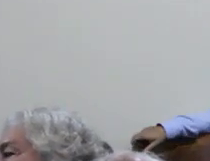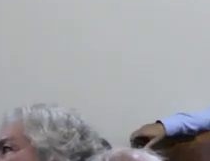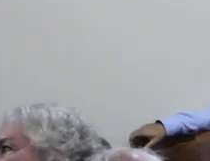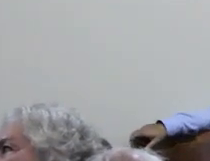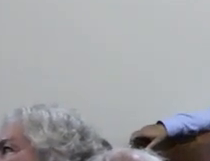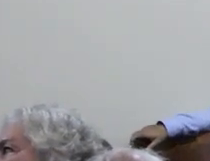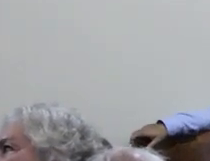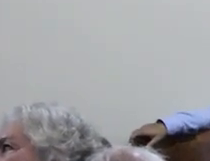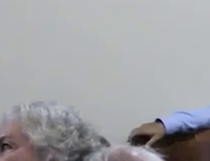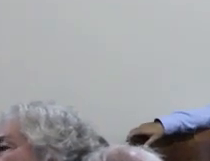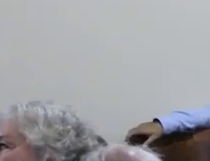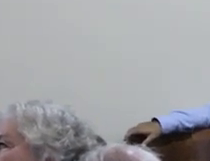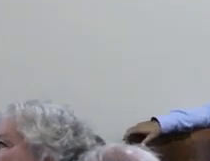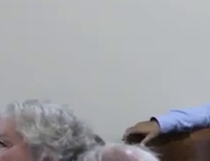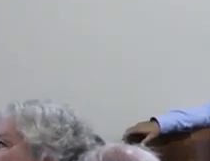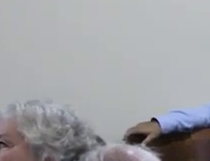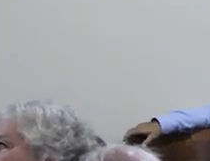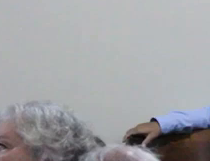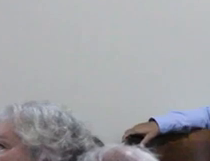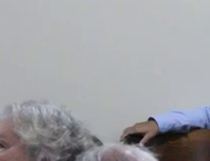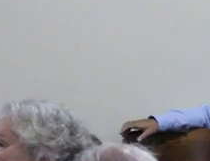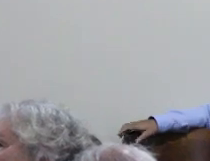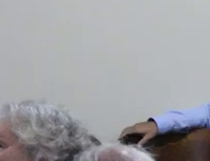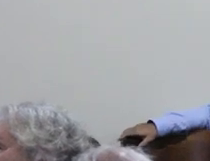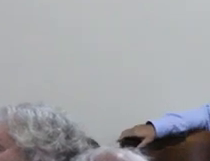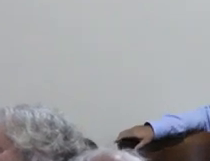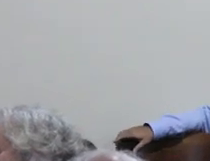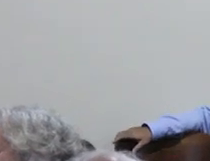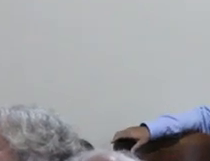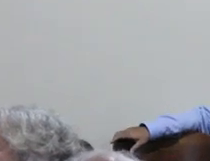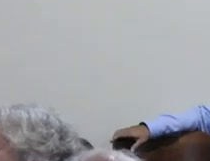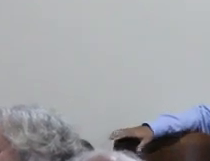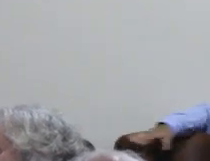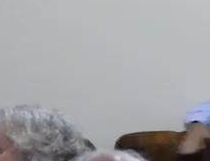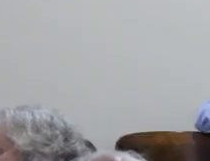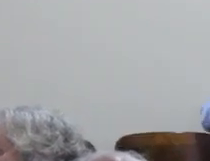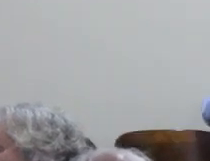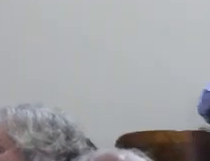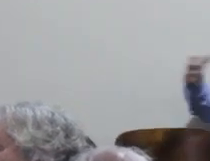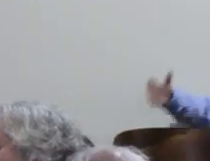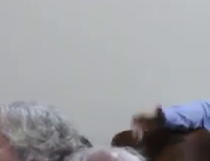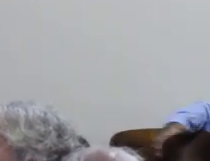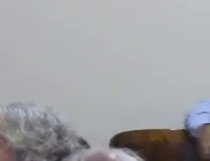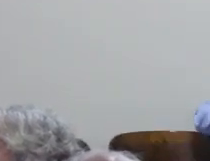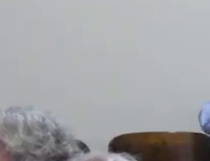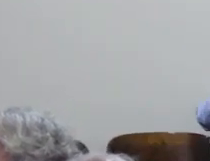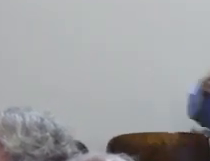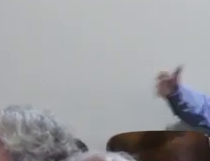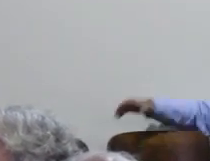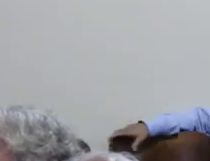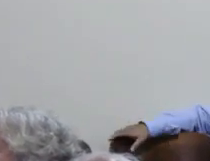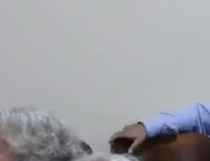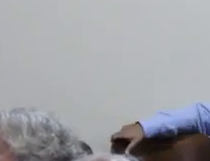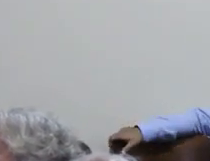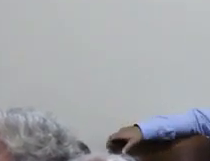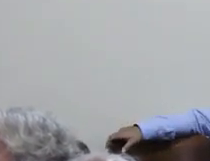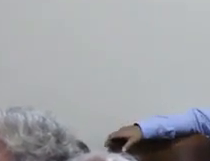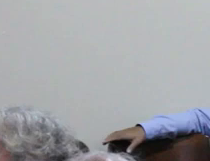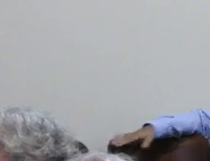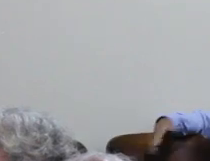cultura todos os dias, o Hamilton, o Moisés, é, nós conversamos, nós